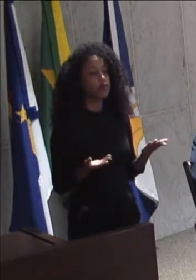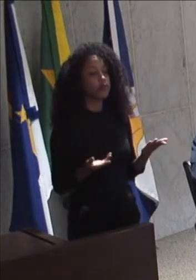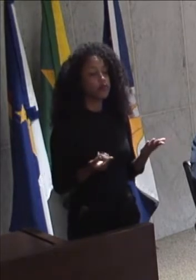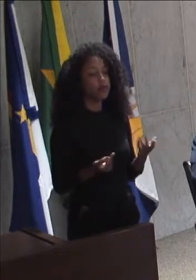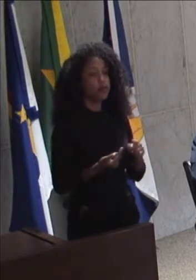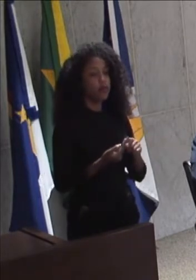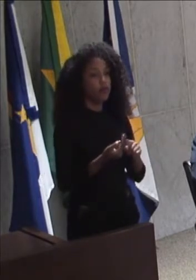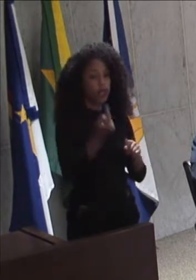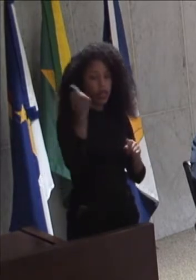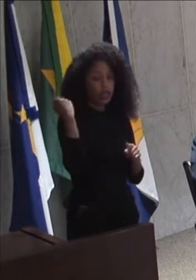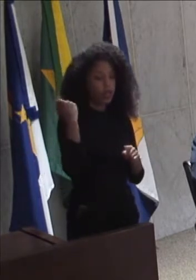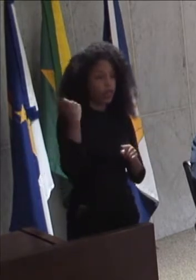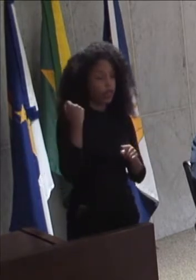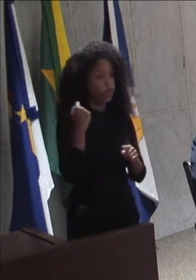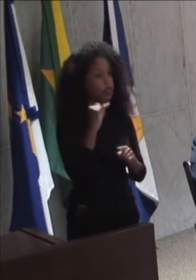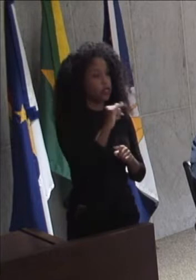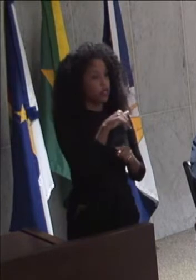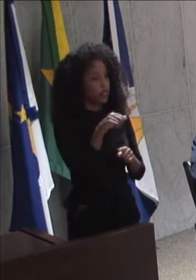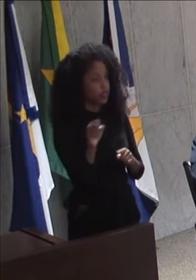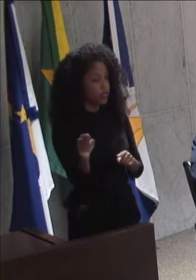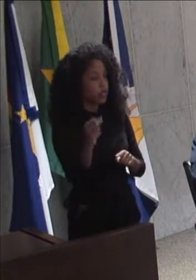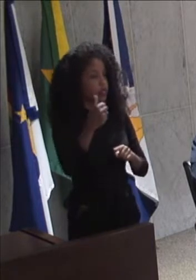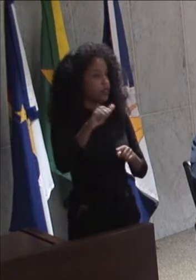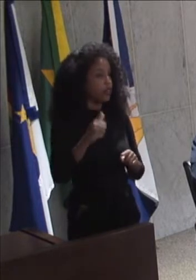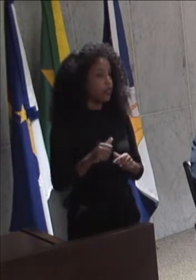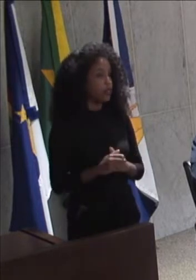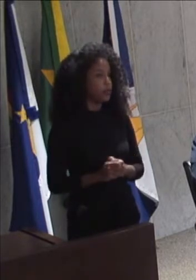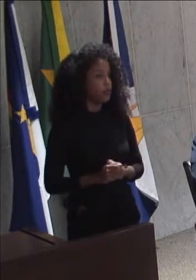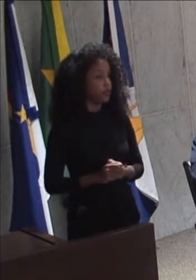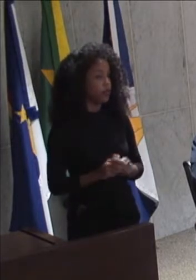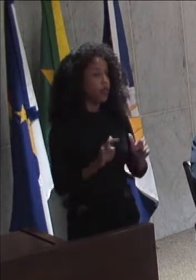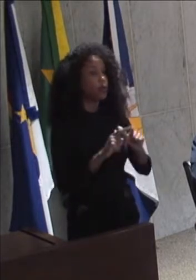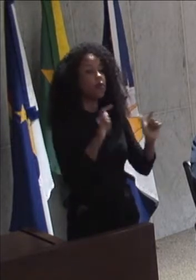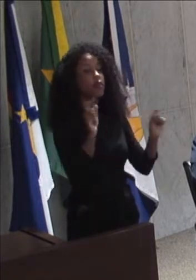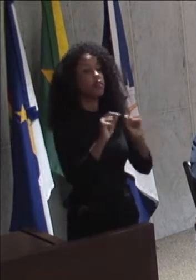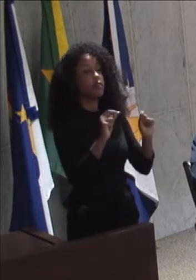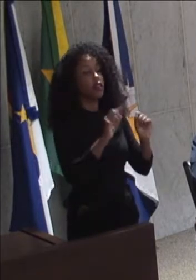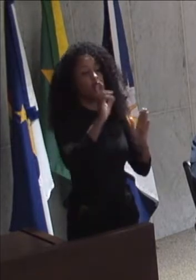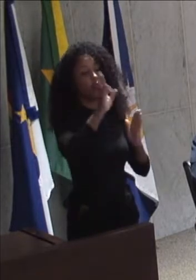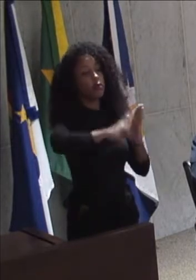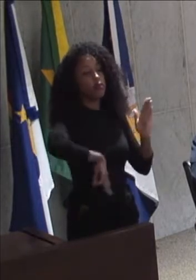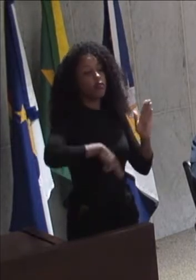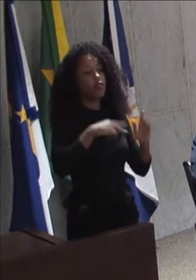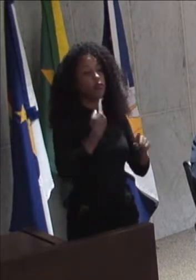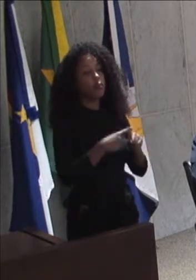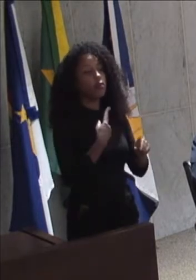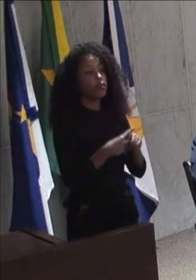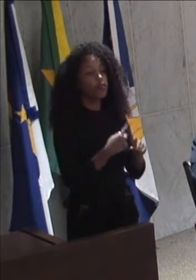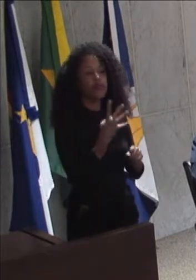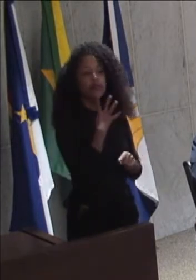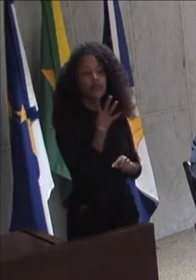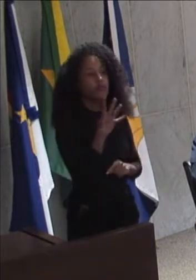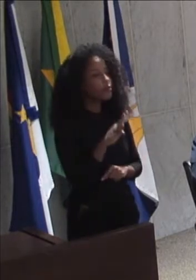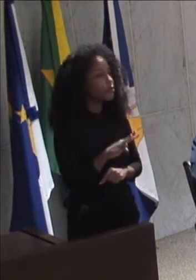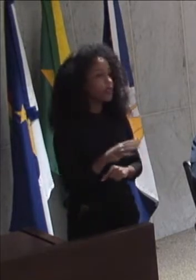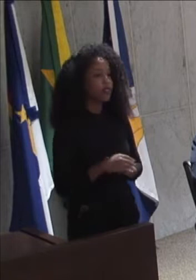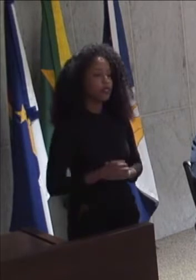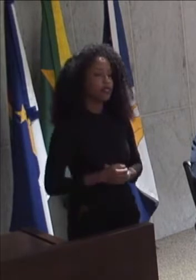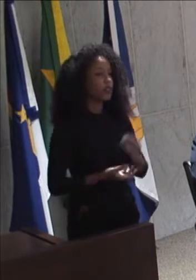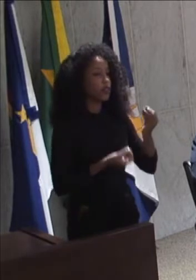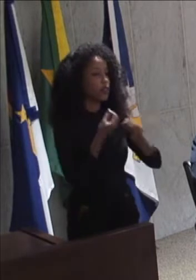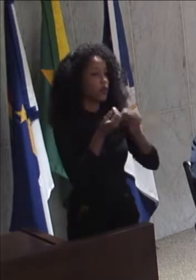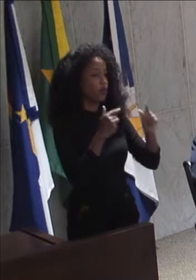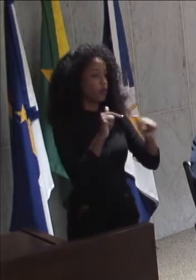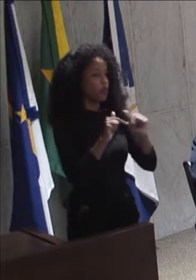lá do INSS que vai fazer a avaliação. E muitas vezes não é aprovado porque falta no conhecimento o quanto o